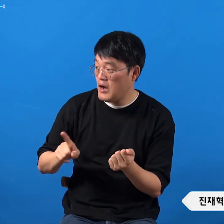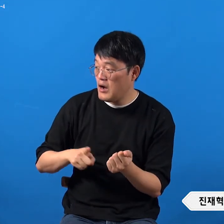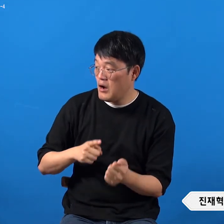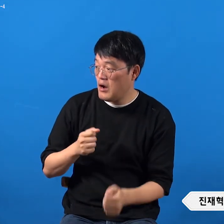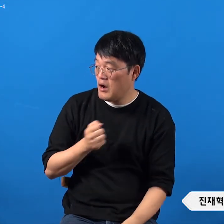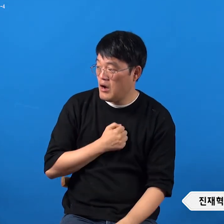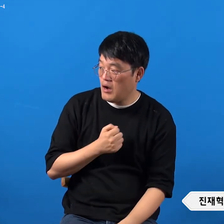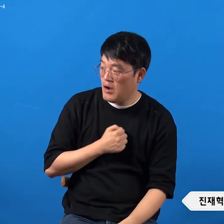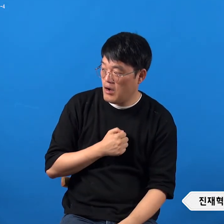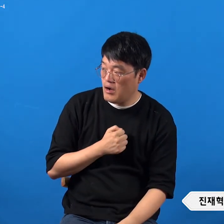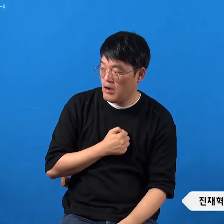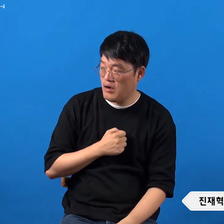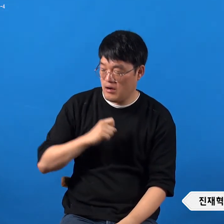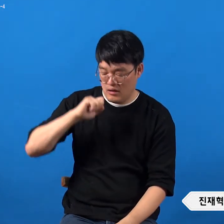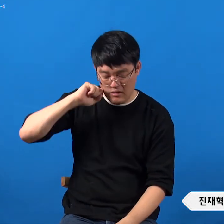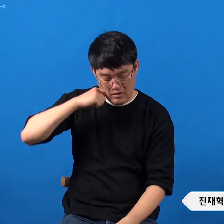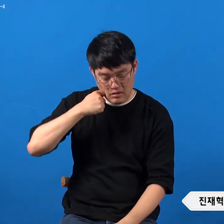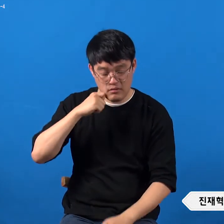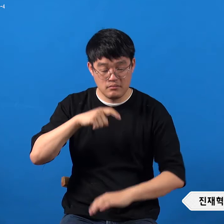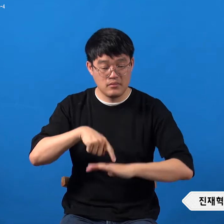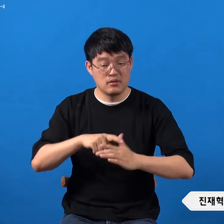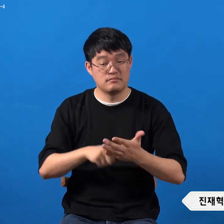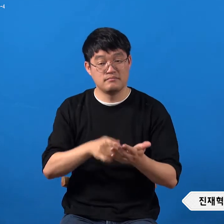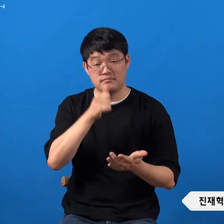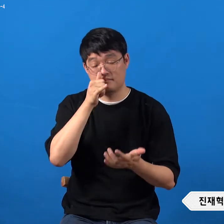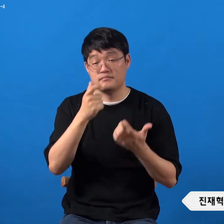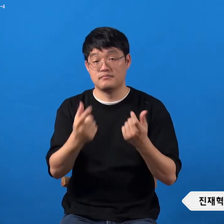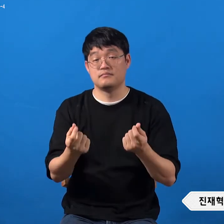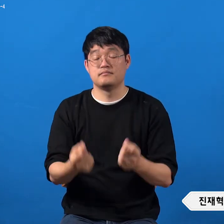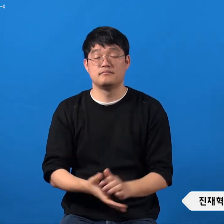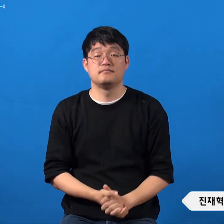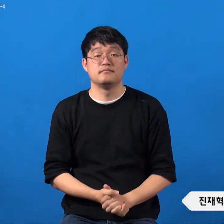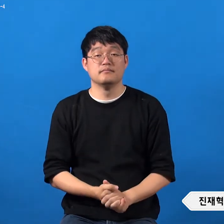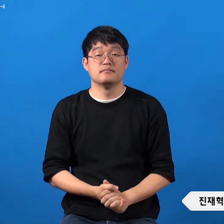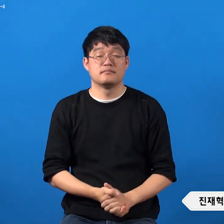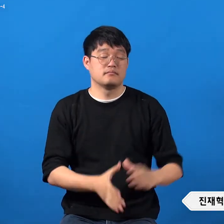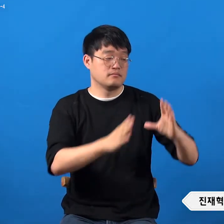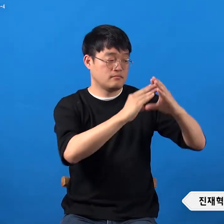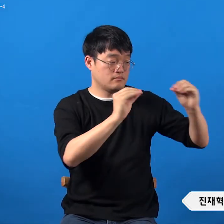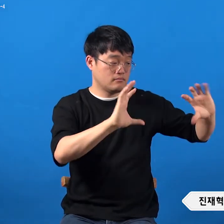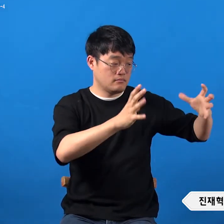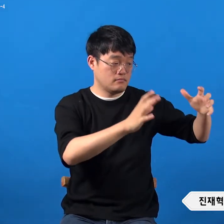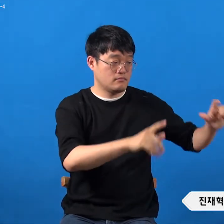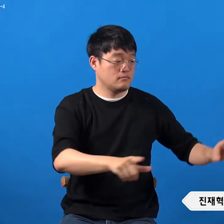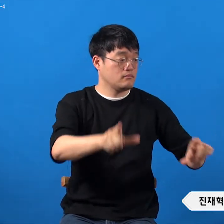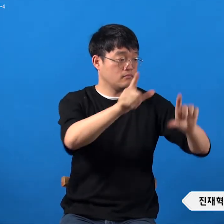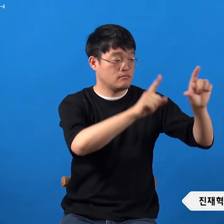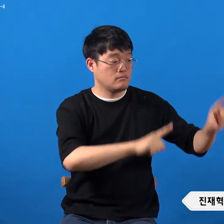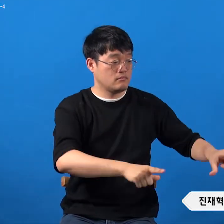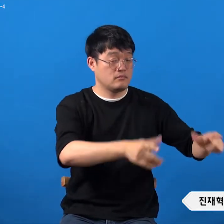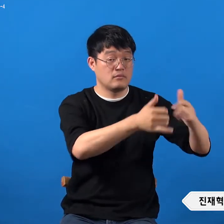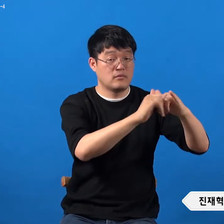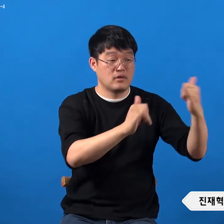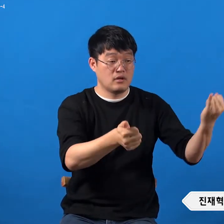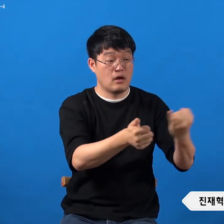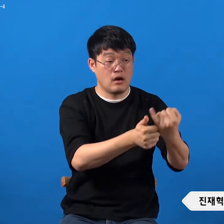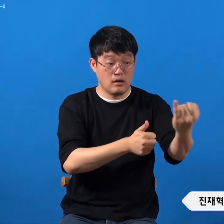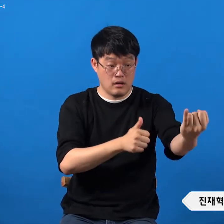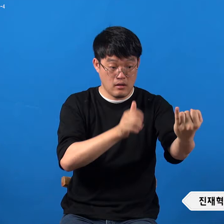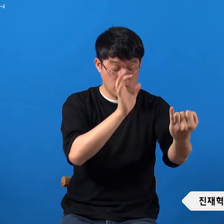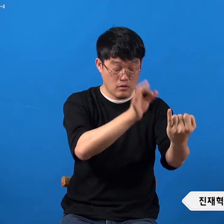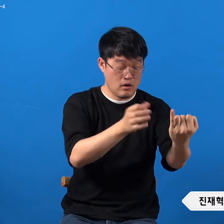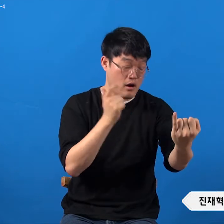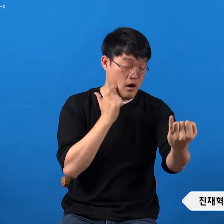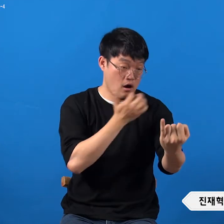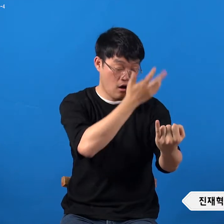가운데 어려웠을까라는 생각을 해봅니다. 애굽에 내려가서 사람들이 사라의